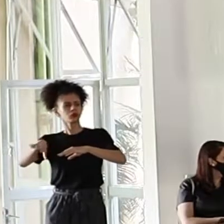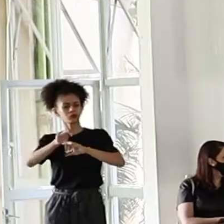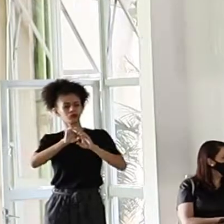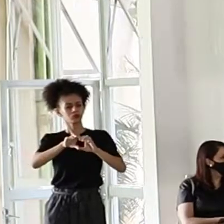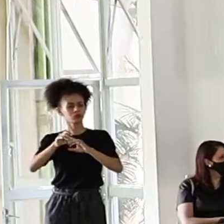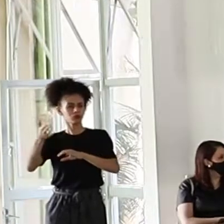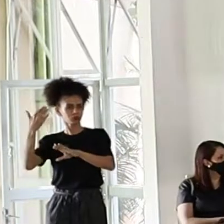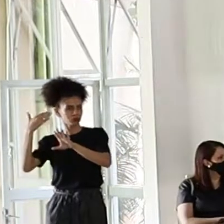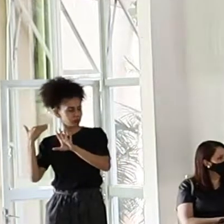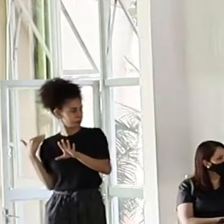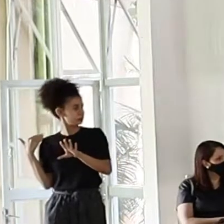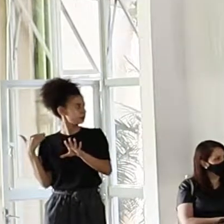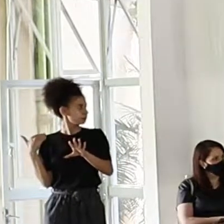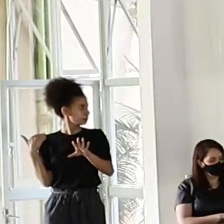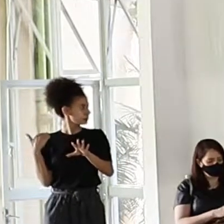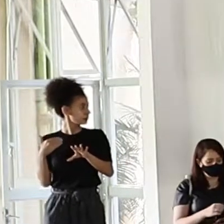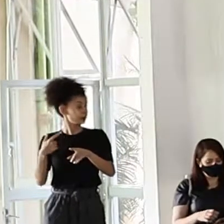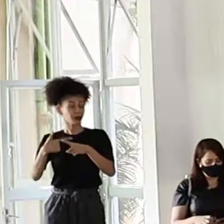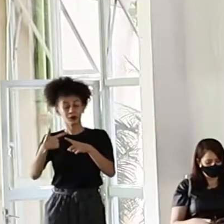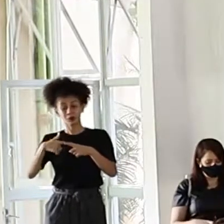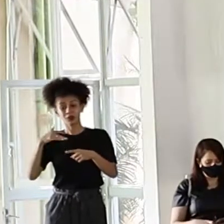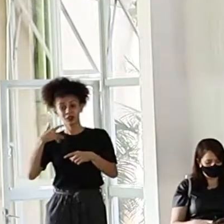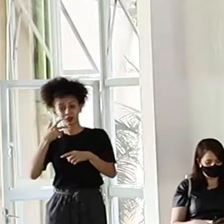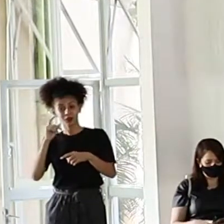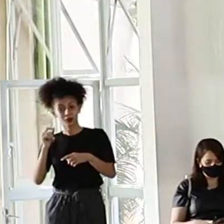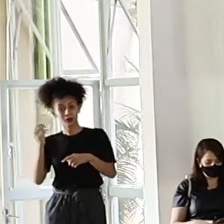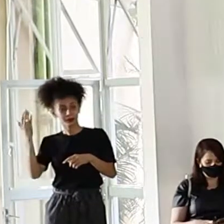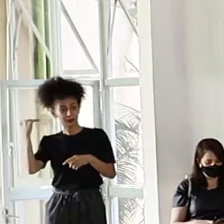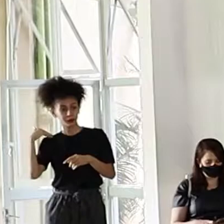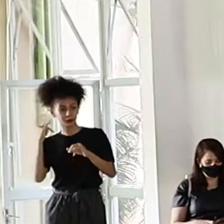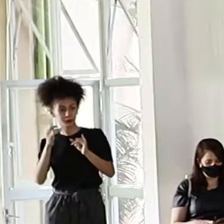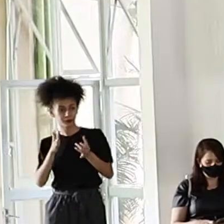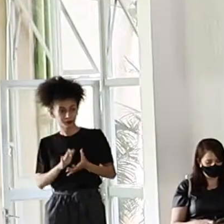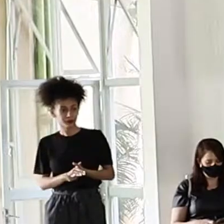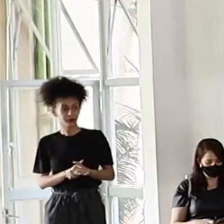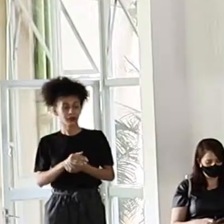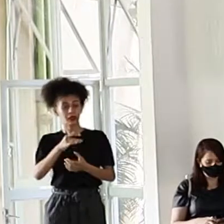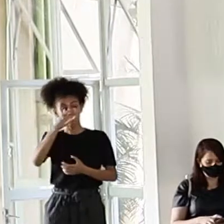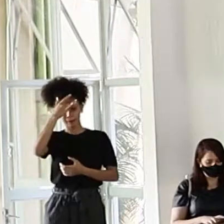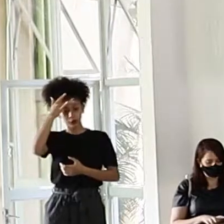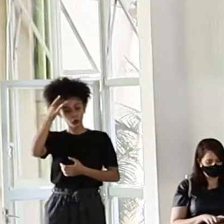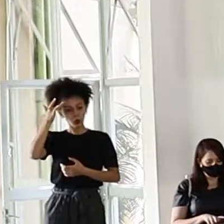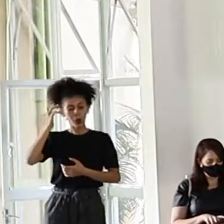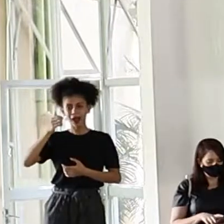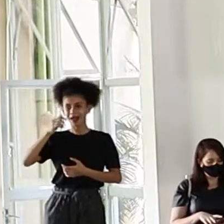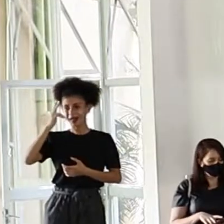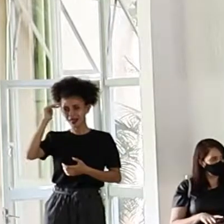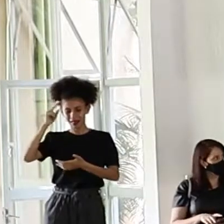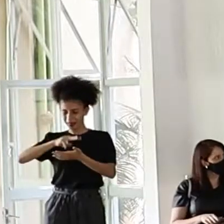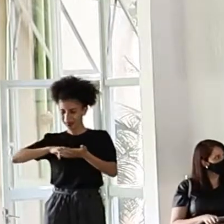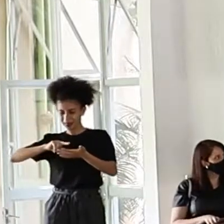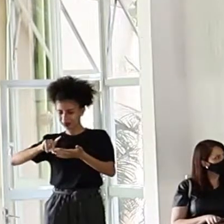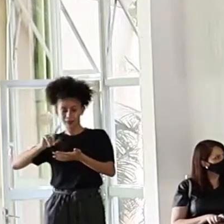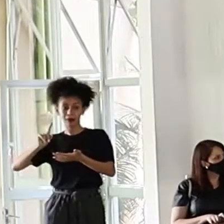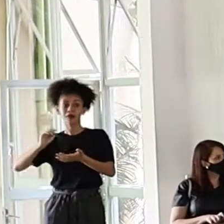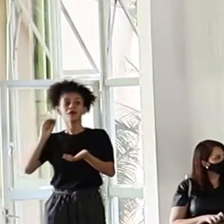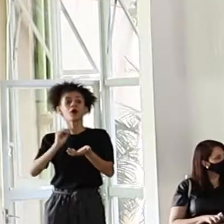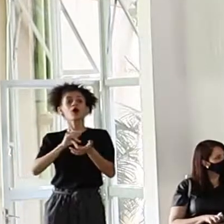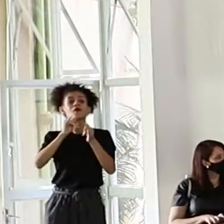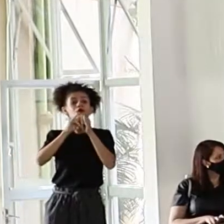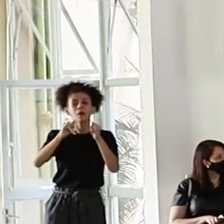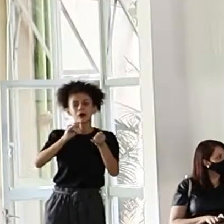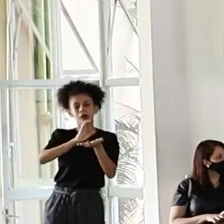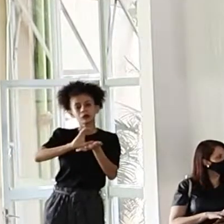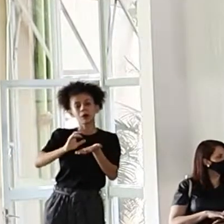atrás do Analfabeto não era mais que não sabia ler e escrever aqui não tinha acesso à informação então é muito importante